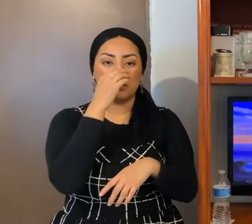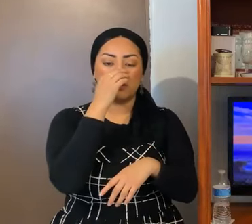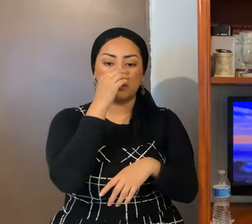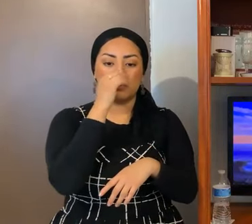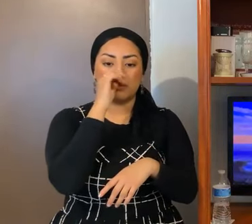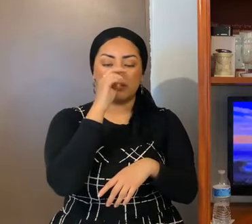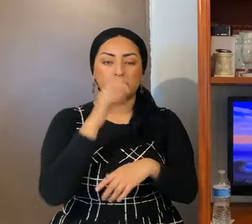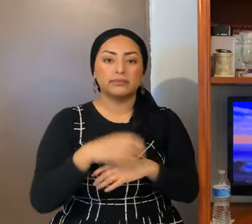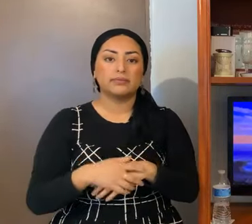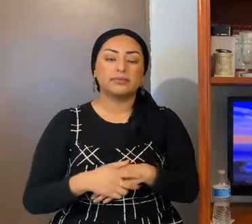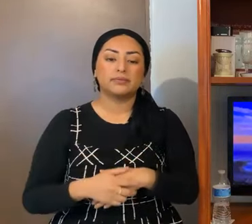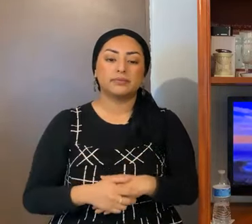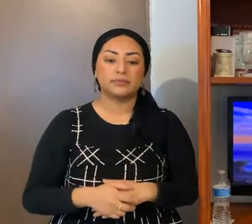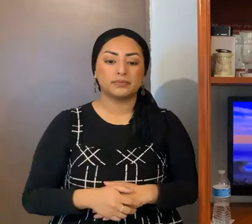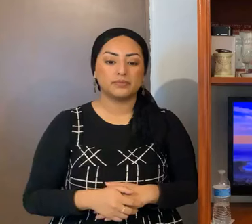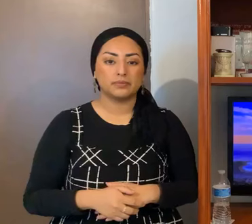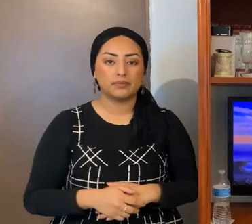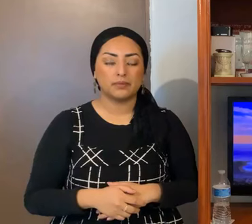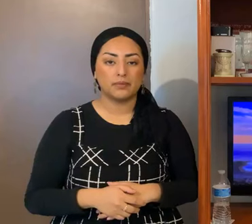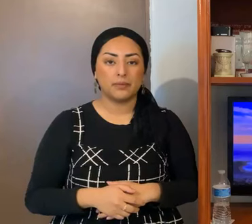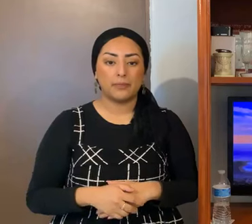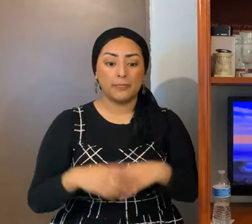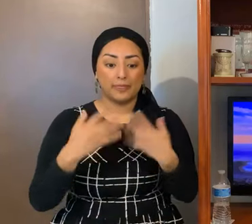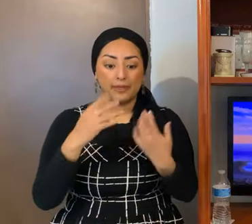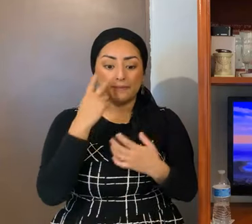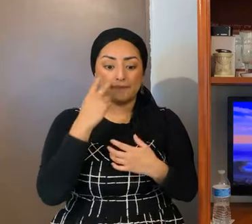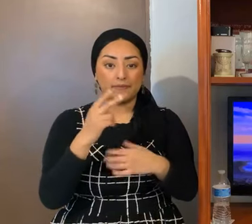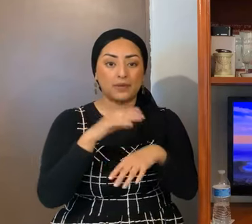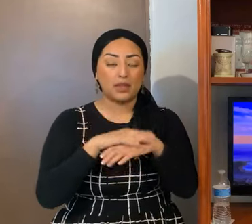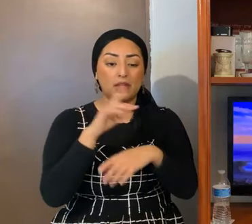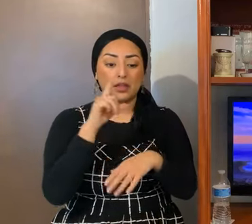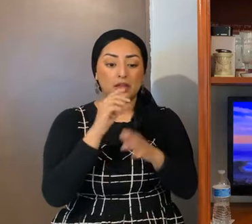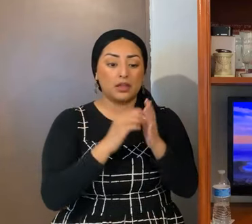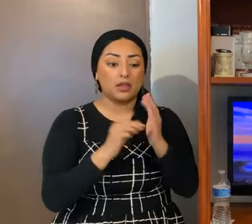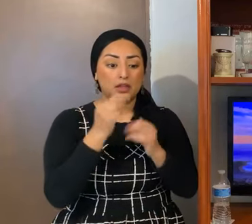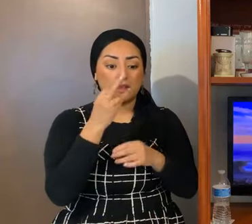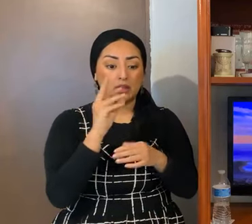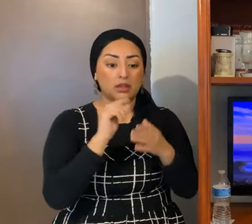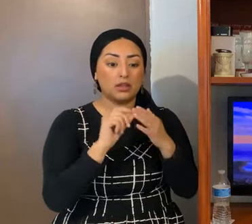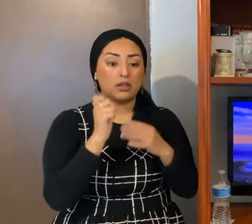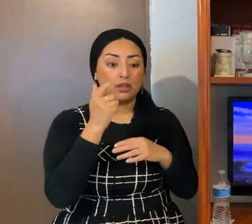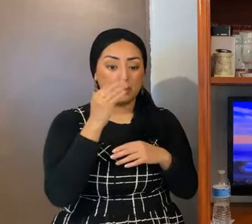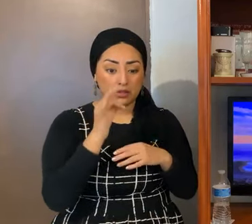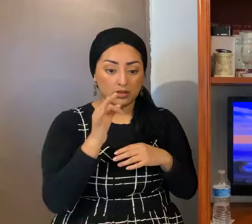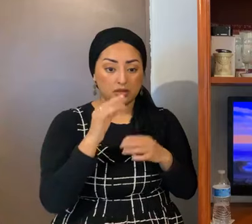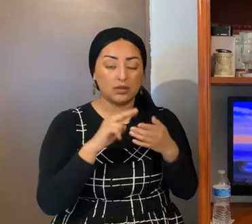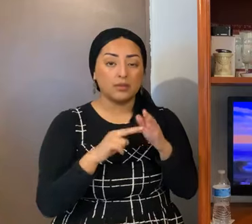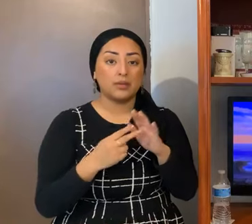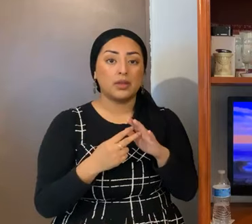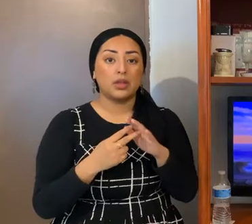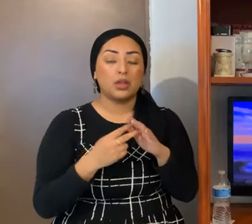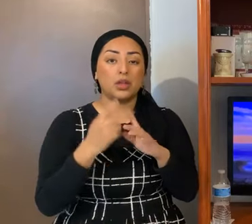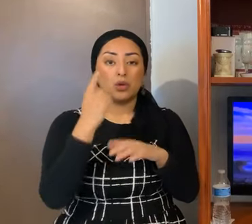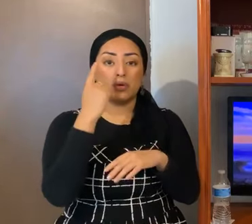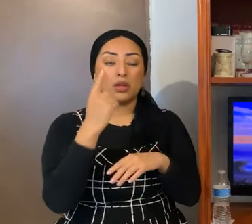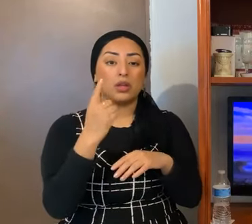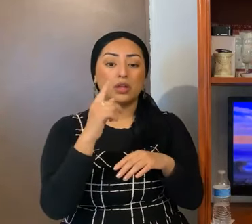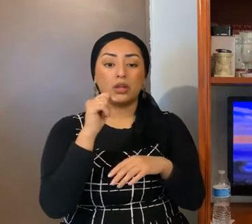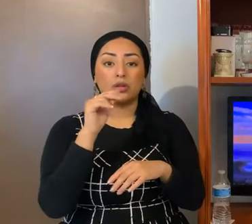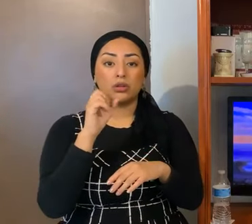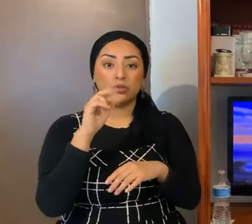Yahshua Mashiach invalida Yom Kippur, porque ya lo vimos en Levítico 16, verso 29, es un